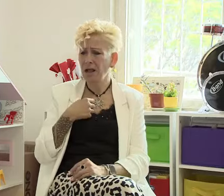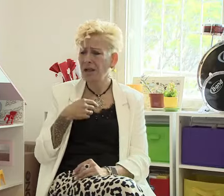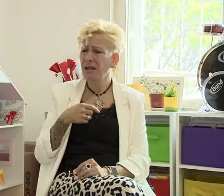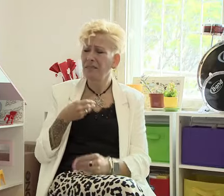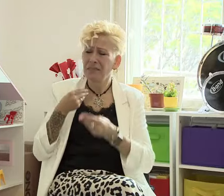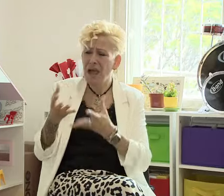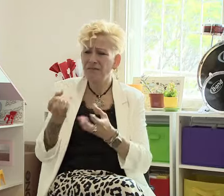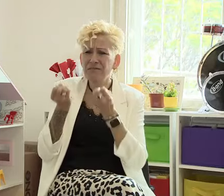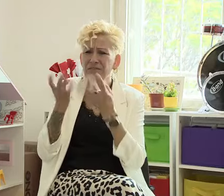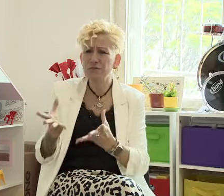използват жестове.